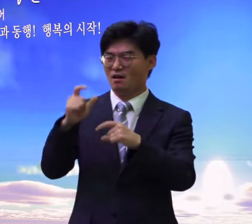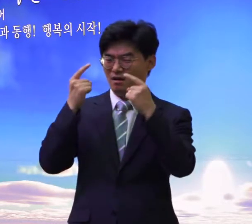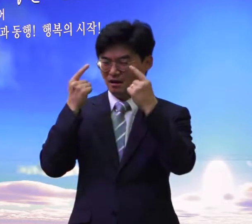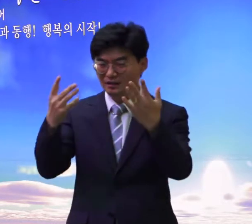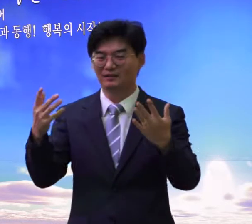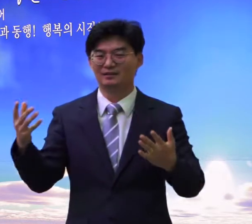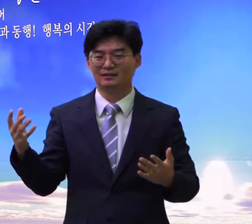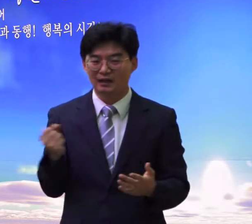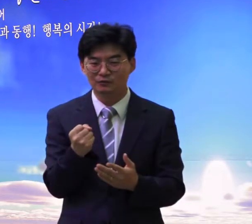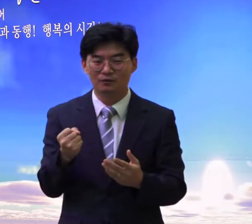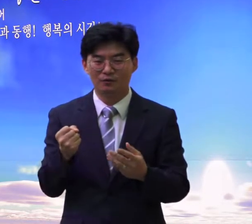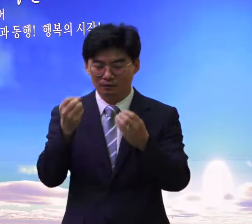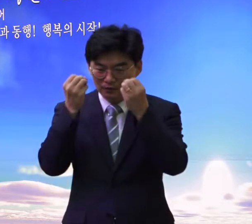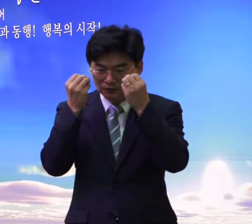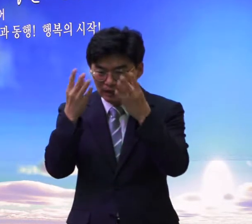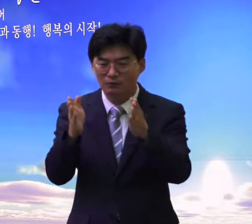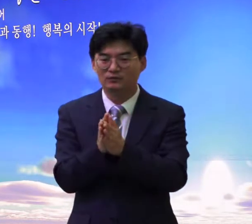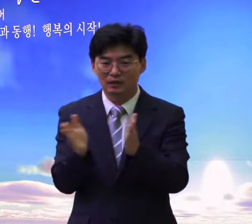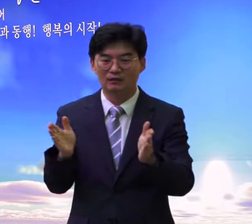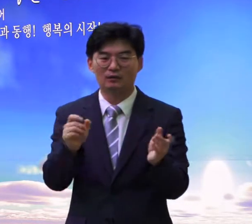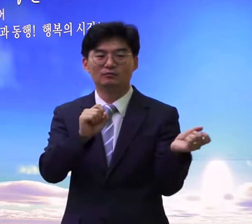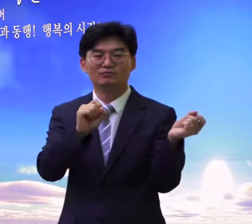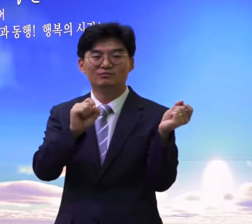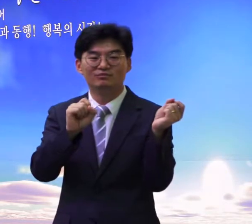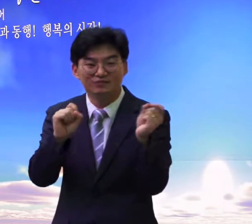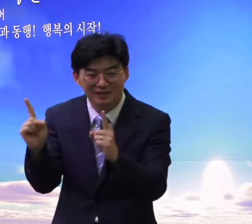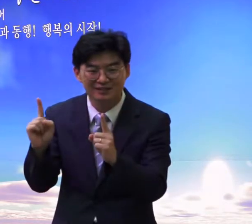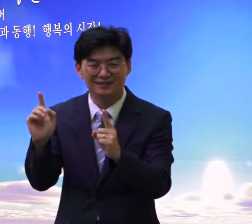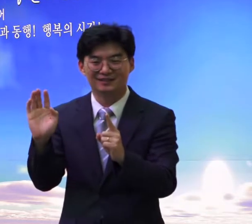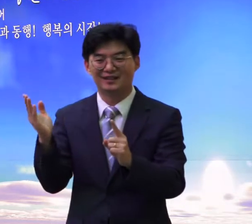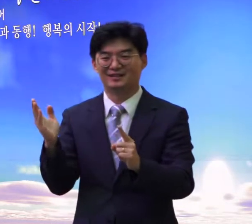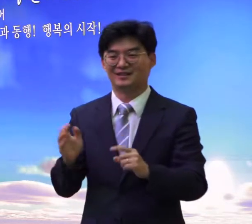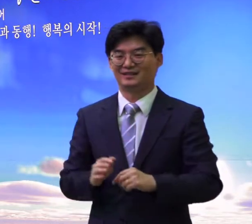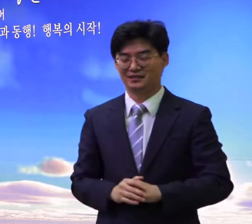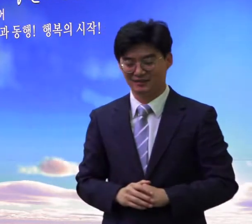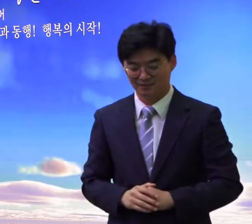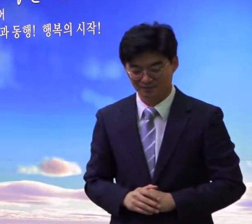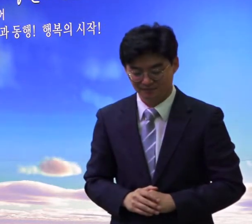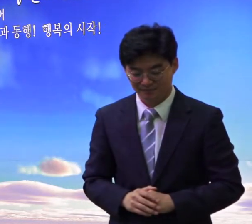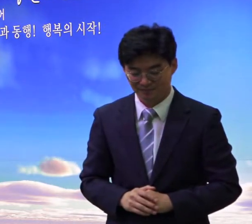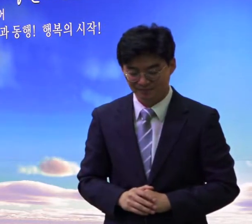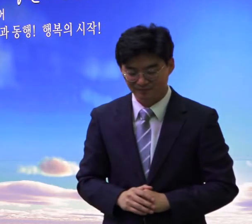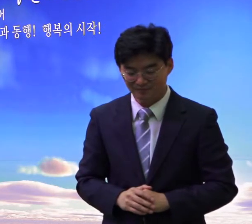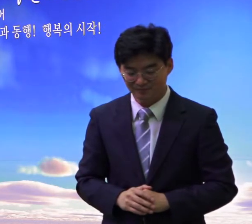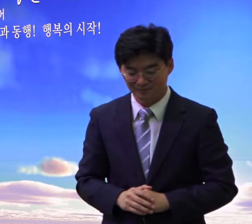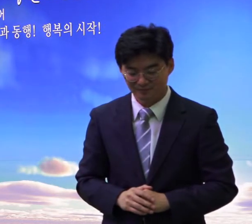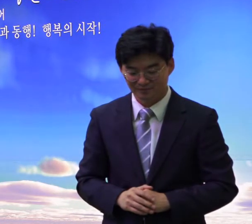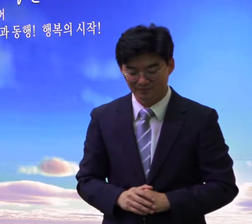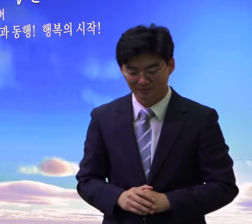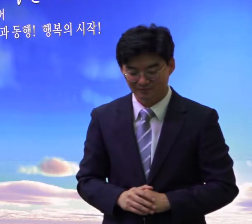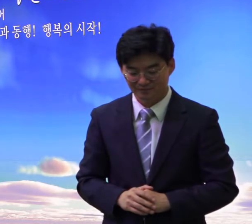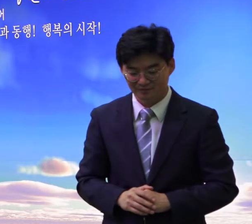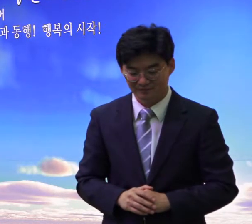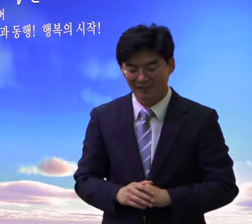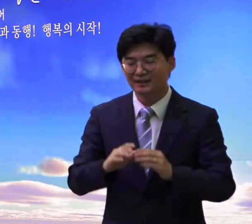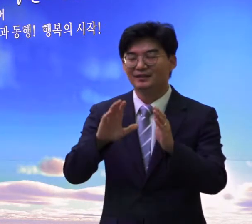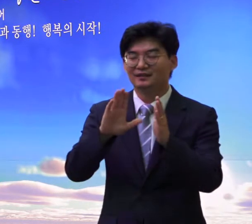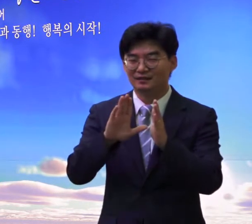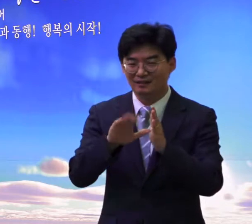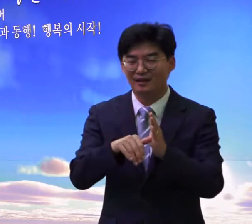여러분 한번 생각해 보십시오. 사무엘상 22장의 내용을 한번 생각해 보시면 그들이 그 시대 속에 살